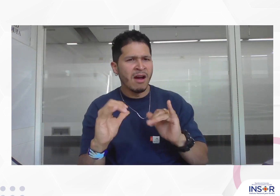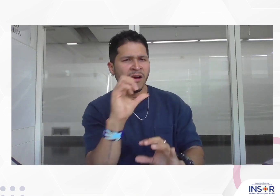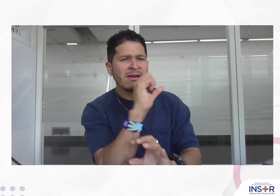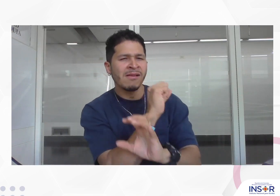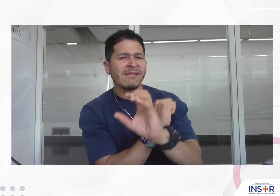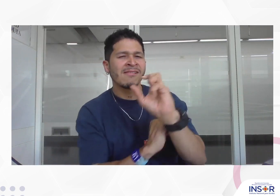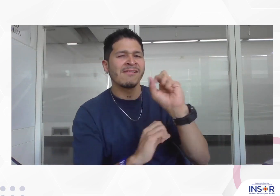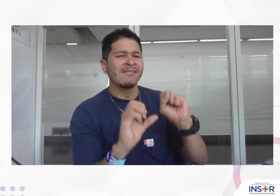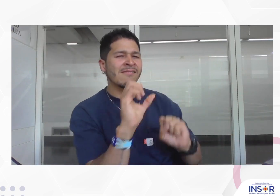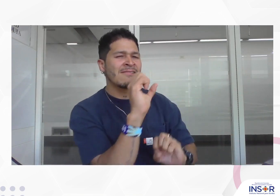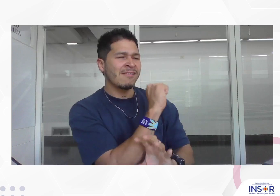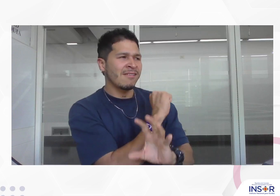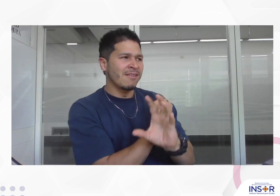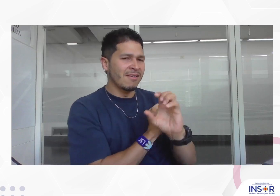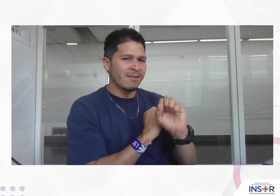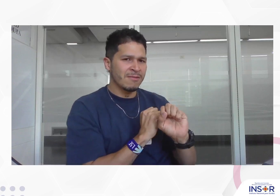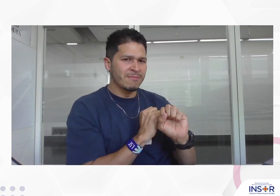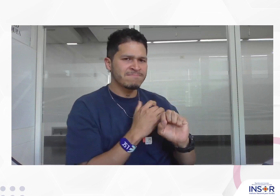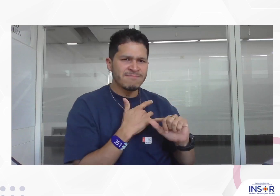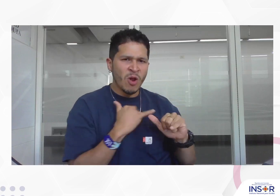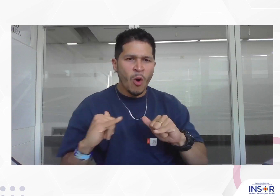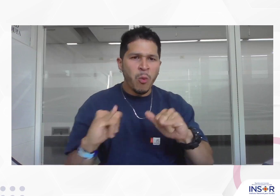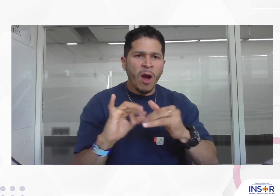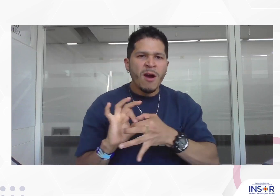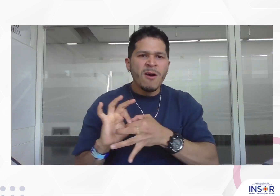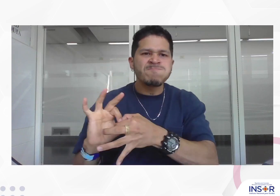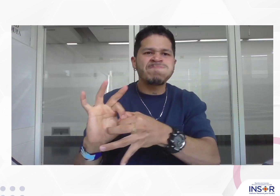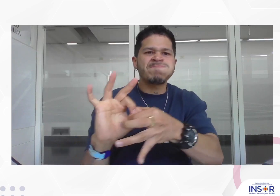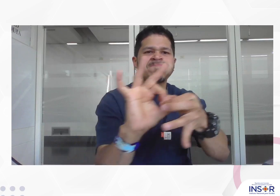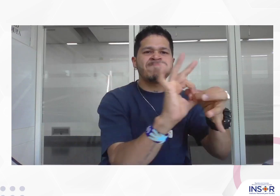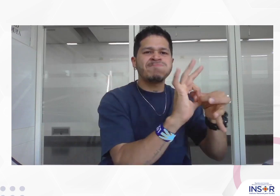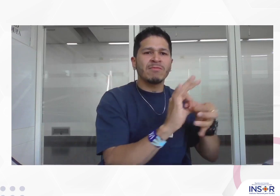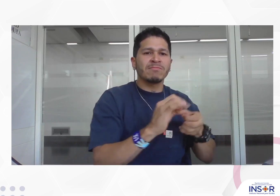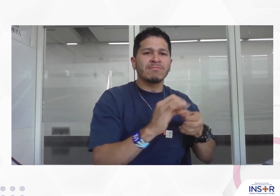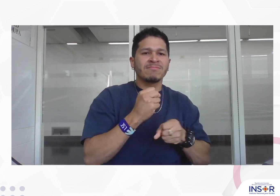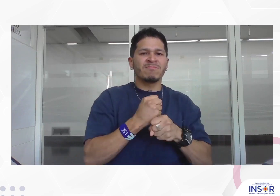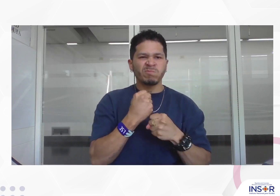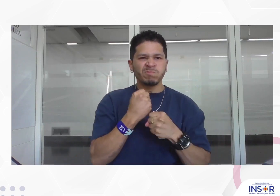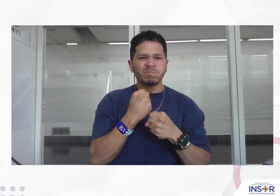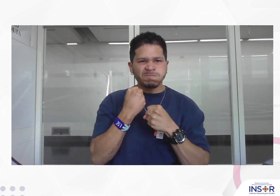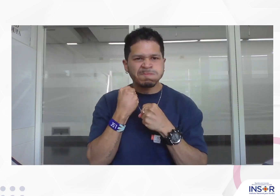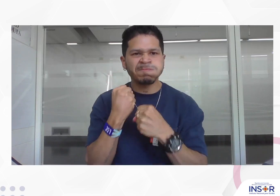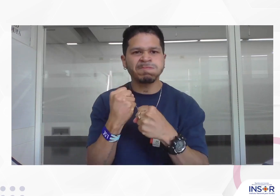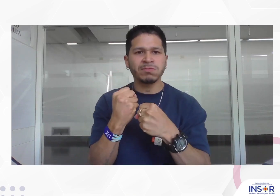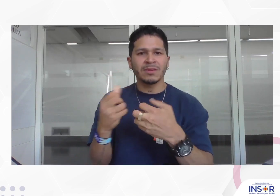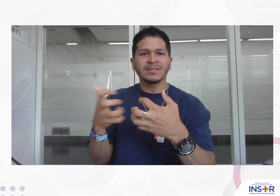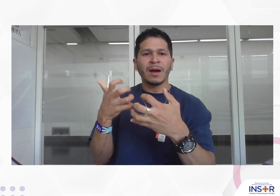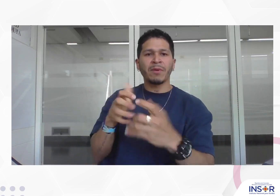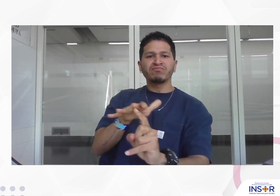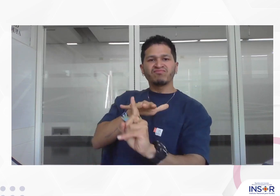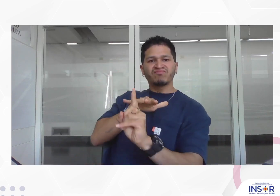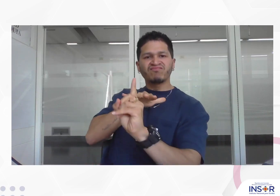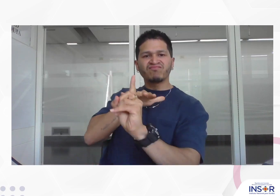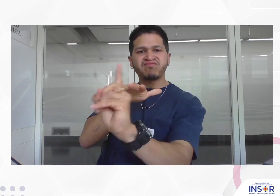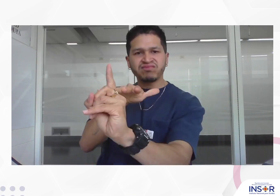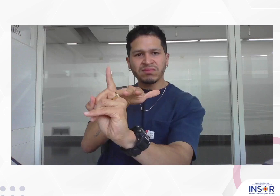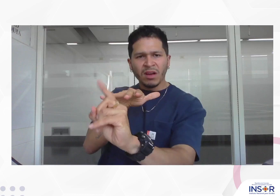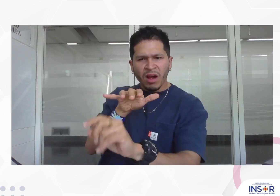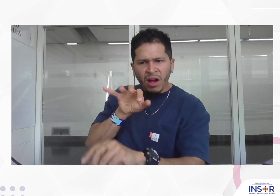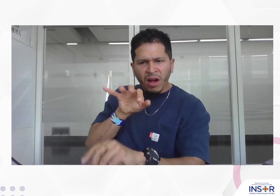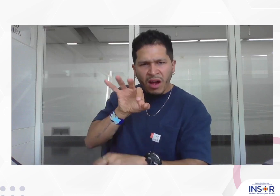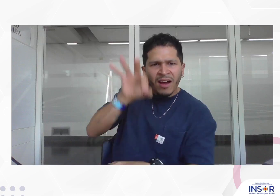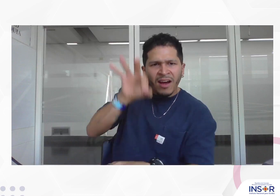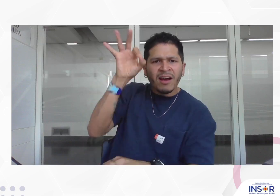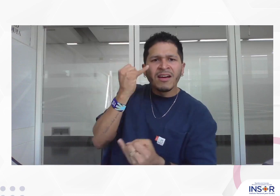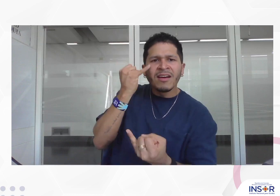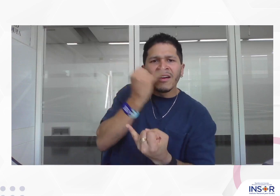personas, reconociendo a esos pares, y estando en articulación con todos ellos y